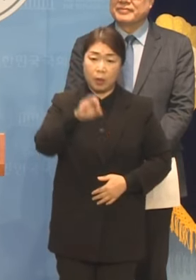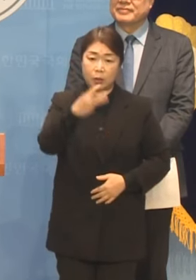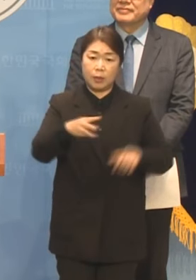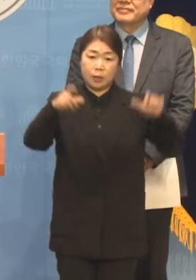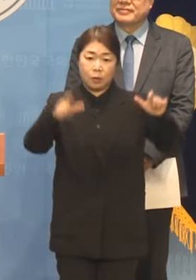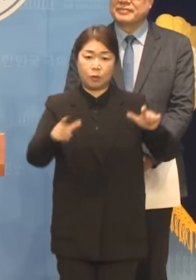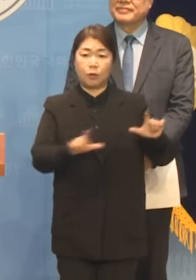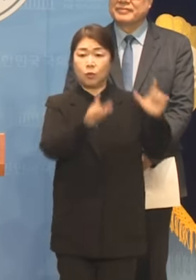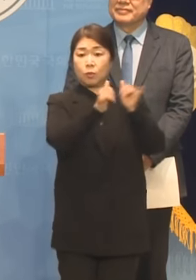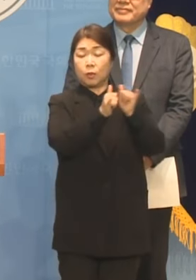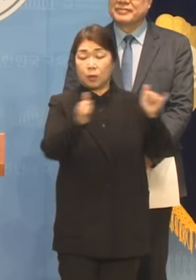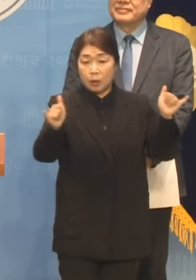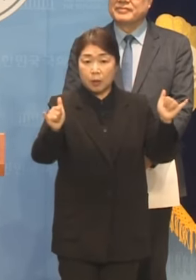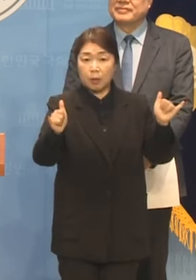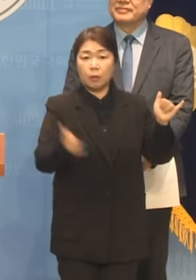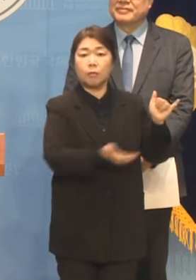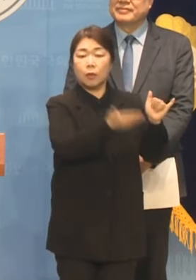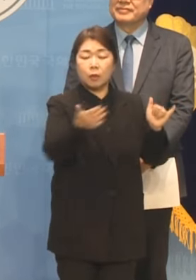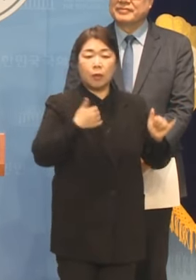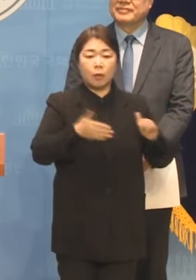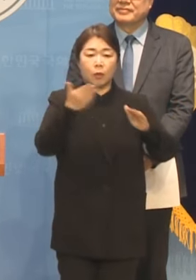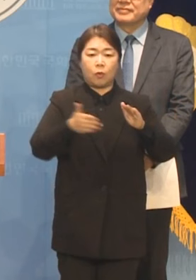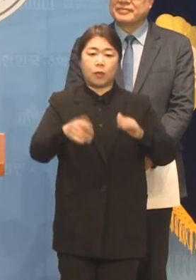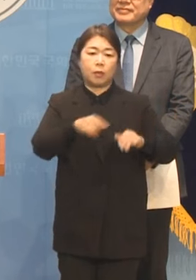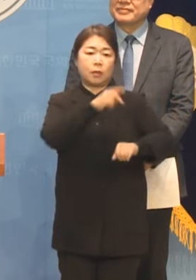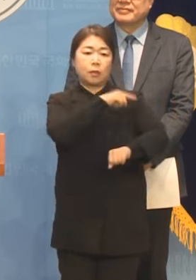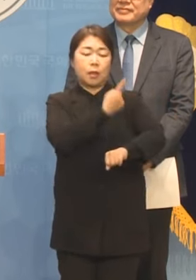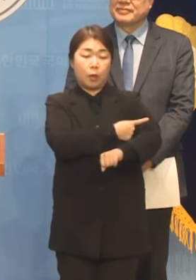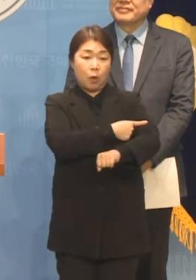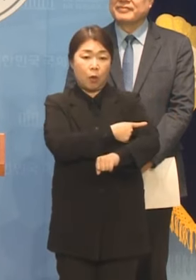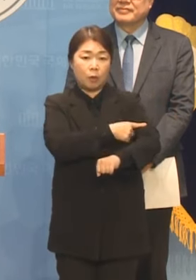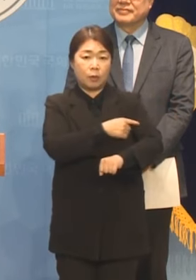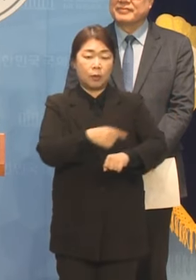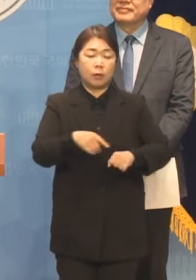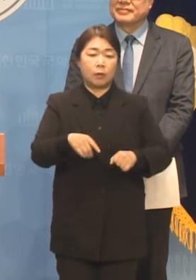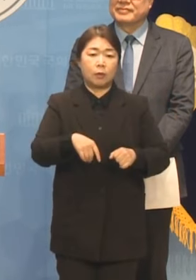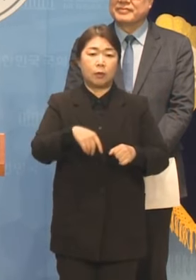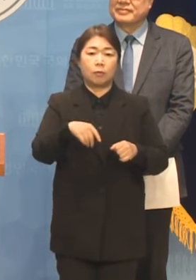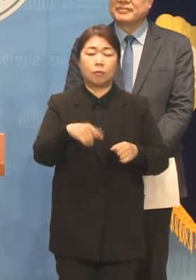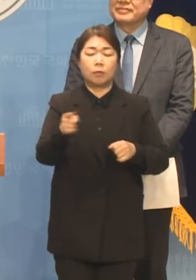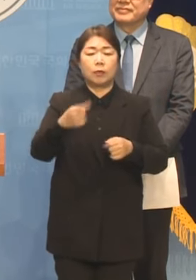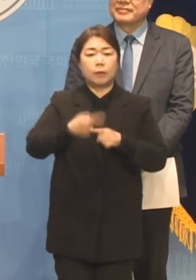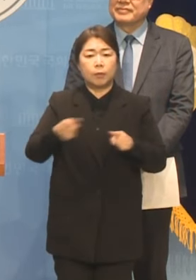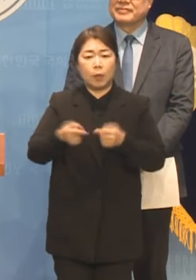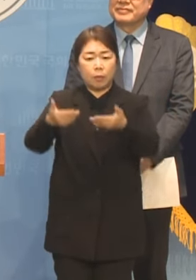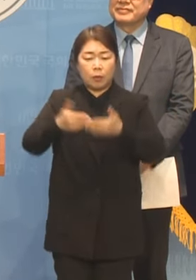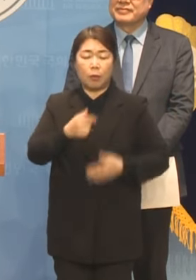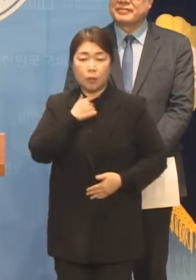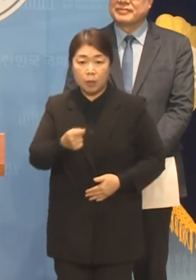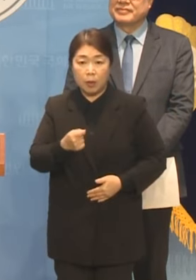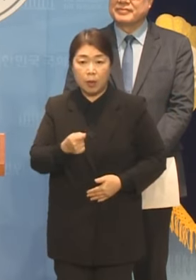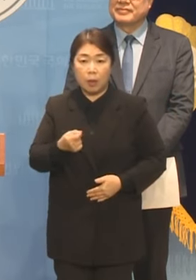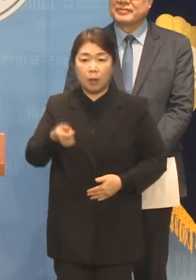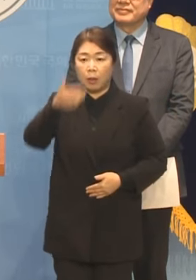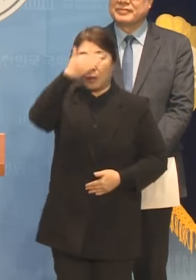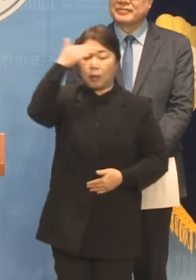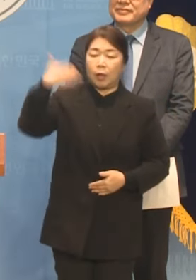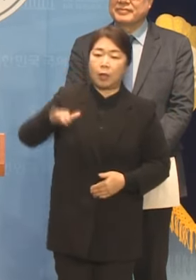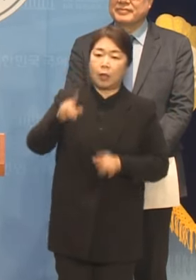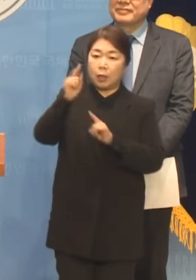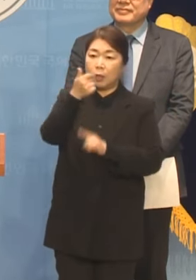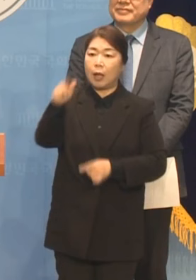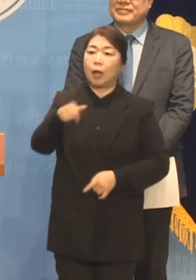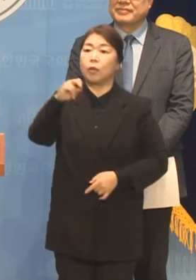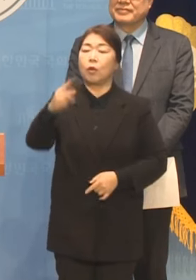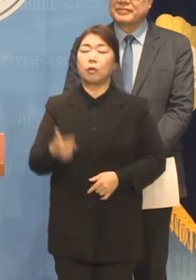주민과 시민들에게 저의 공직 자격과 능력을 직접 평가받고 싶습니다 다행히 이학연 전총리를